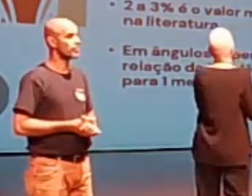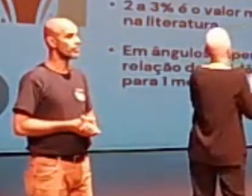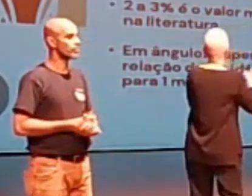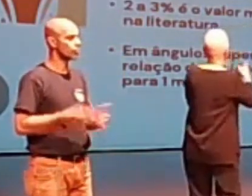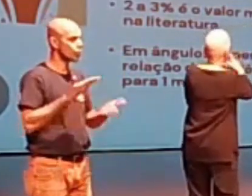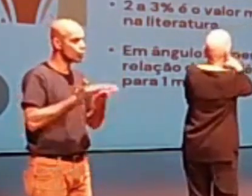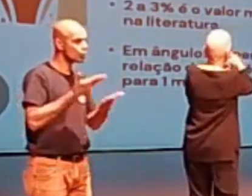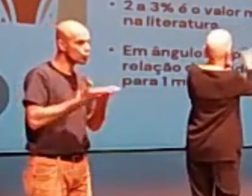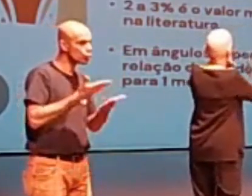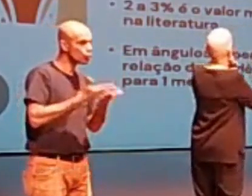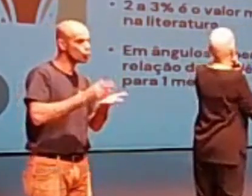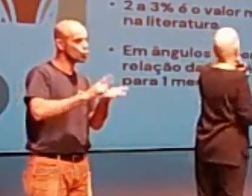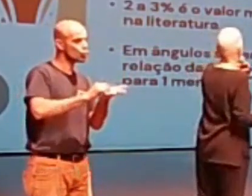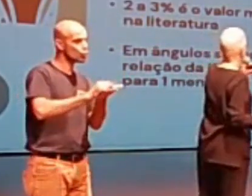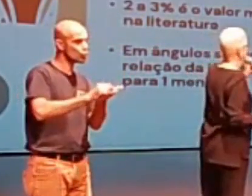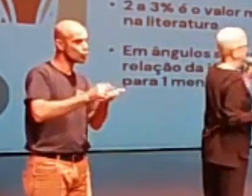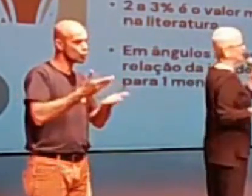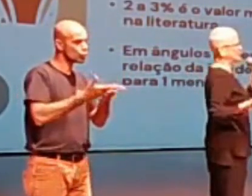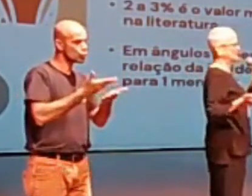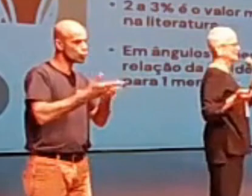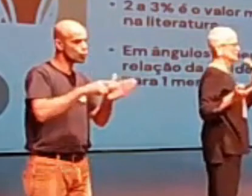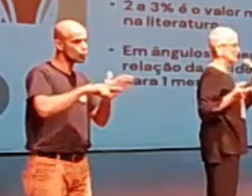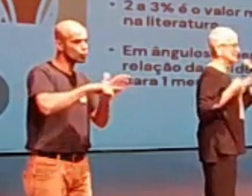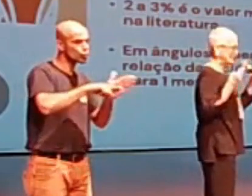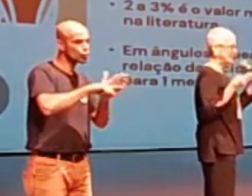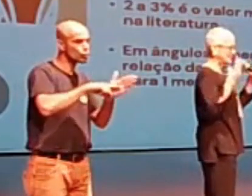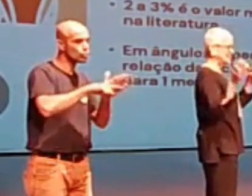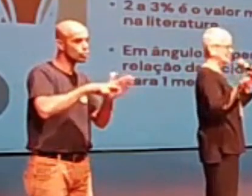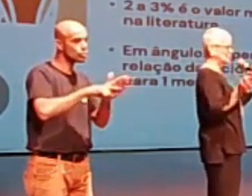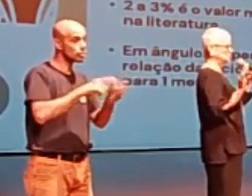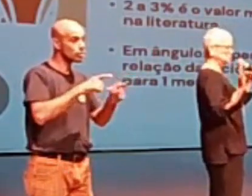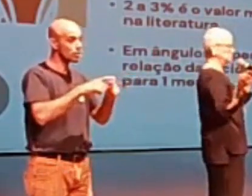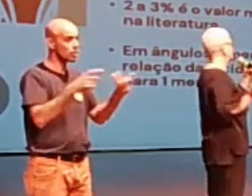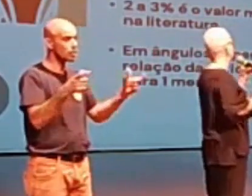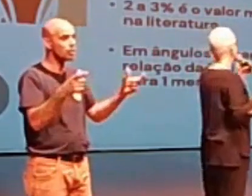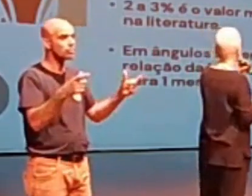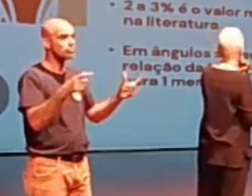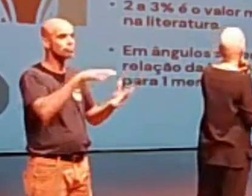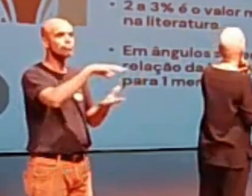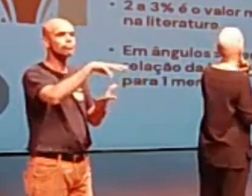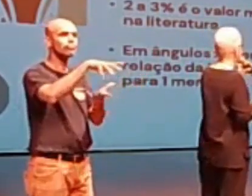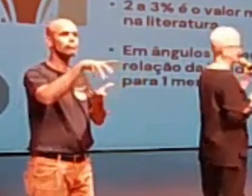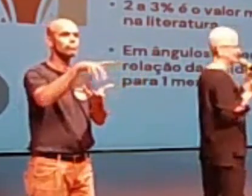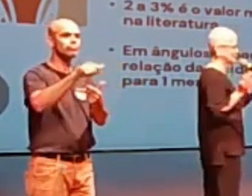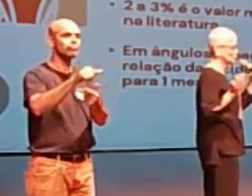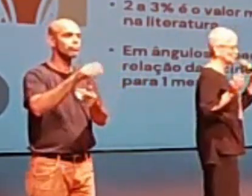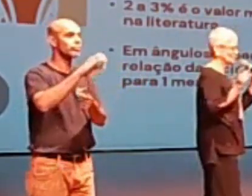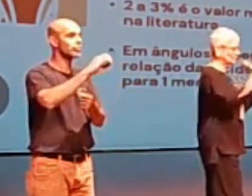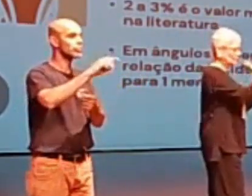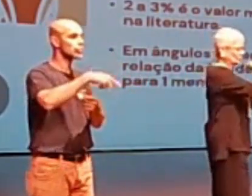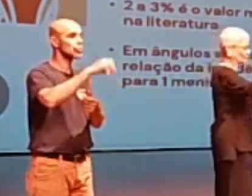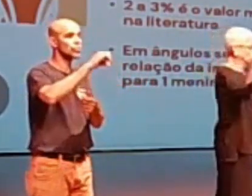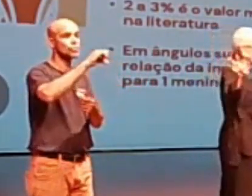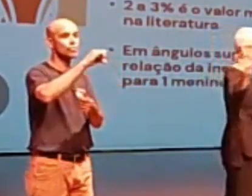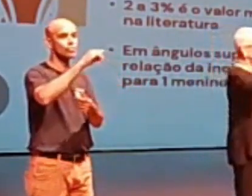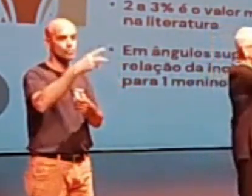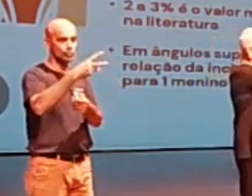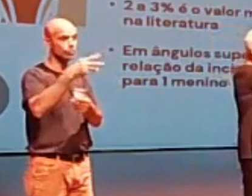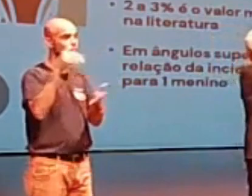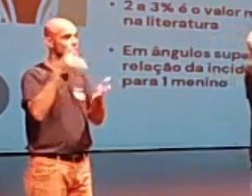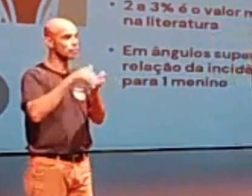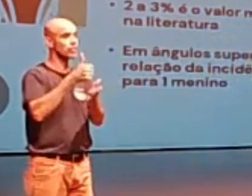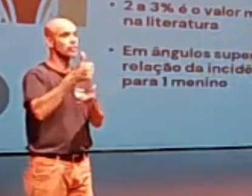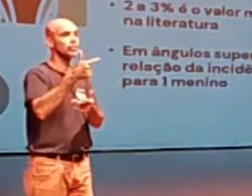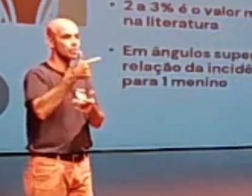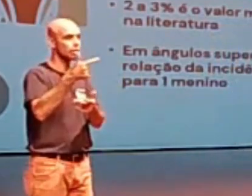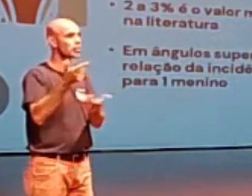literatura, a ampla gama de prevalência, a gente acha na literatura no mundo todo, de 0,93 a 12 é uma gama